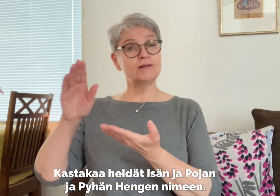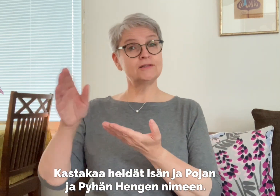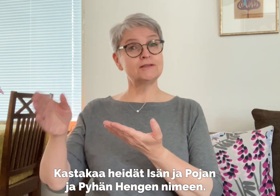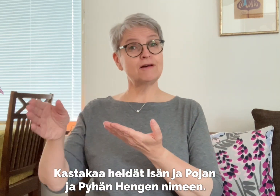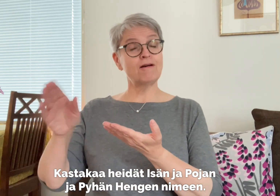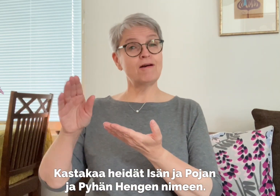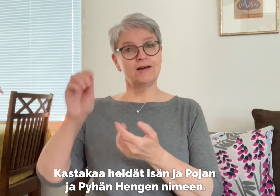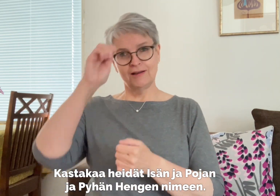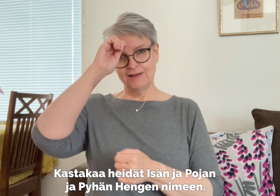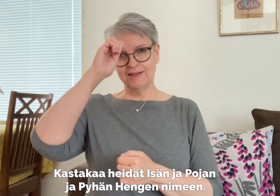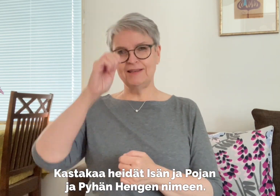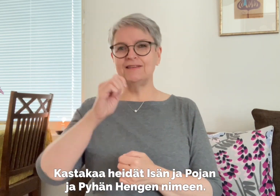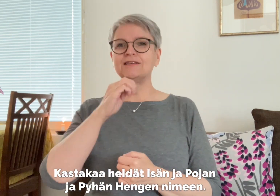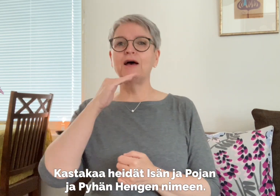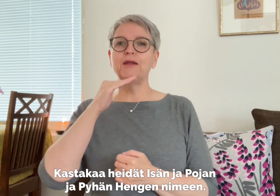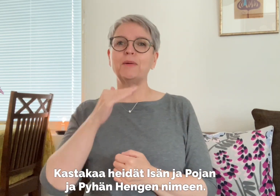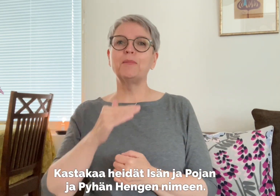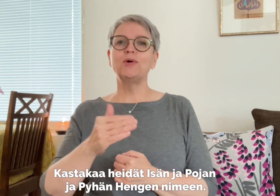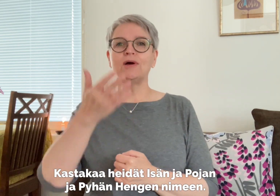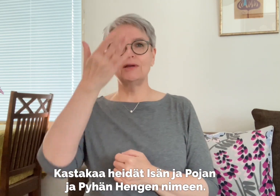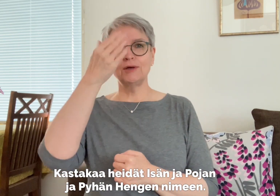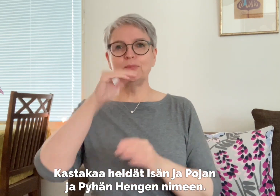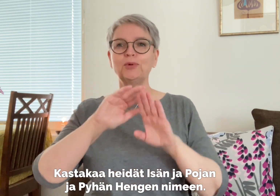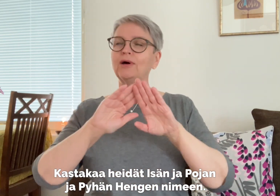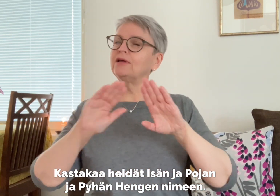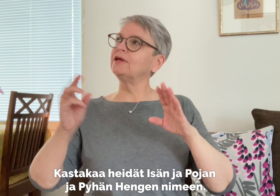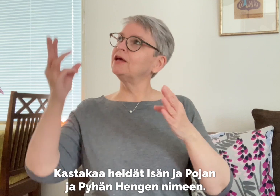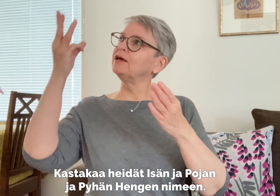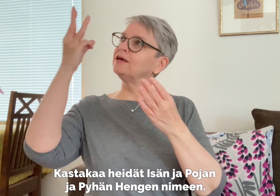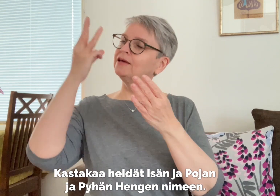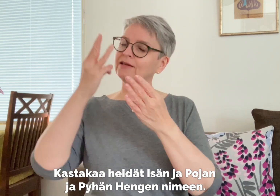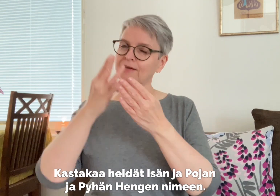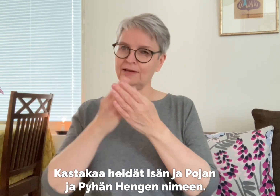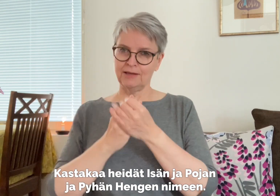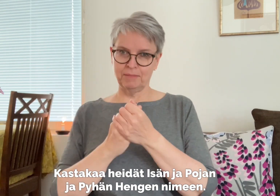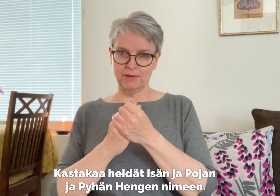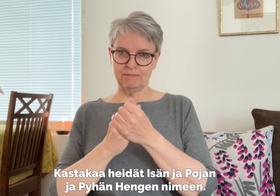Kastakaa heidät Isän ja Pojan ja Pyhän Hengen nimeen.